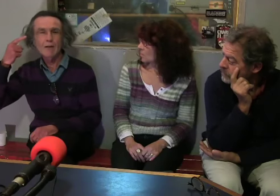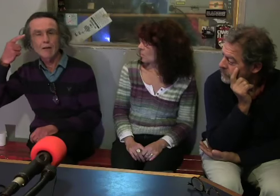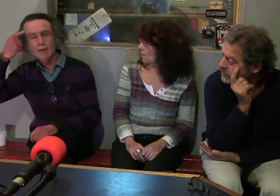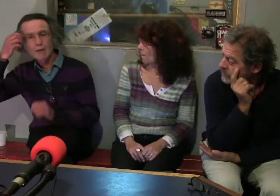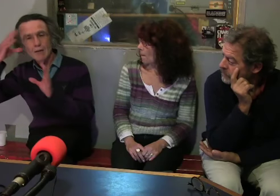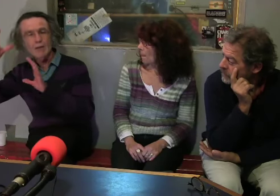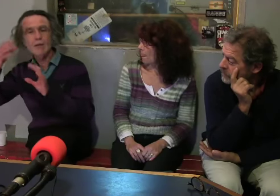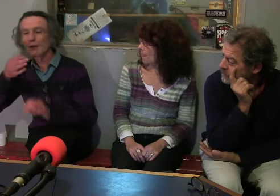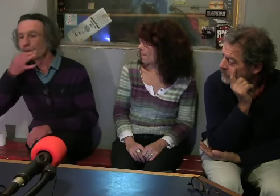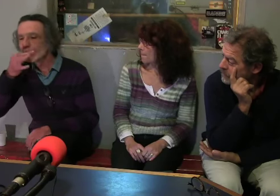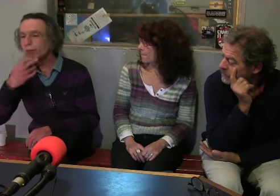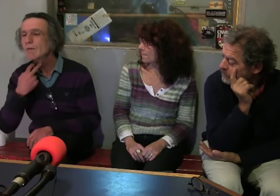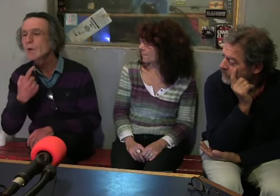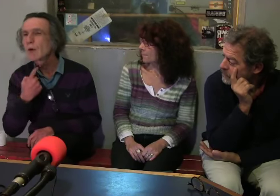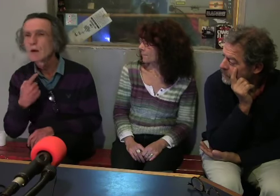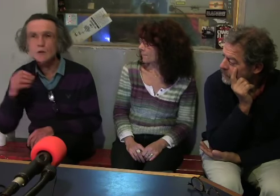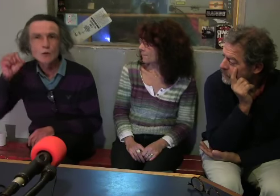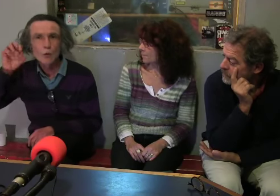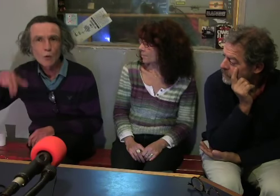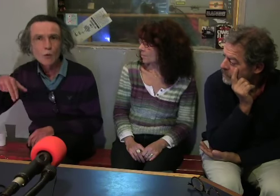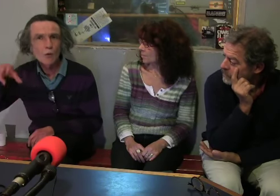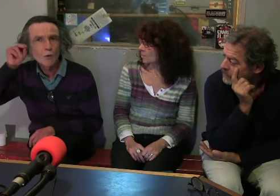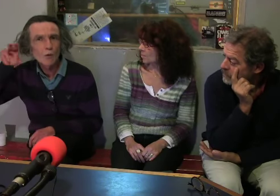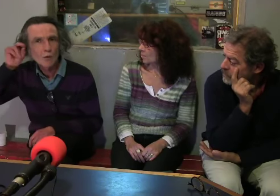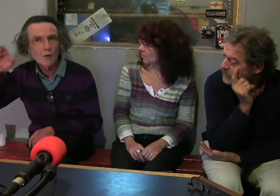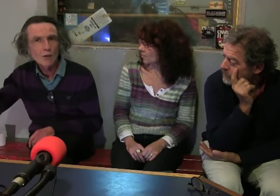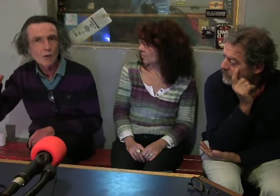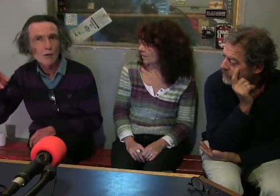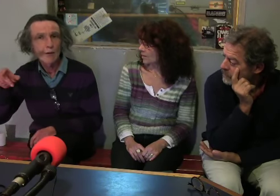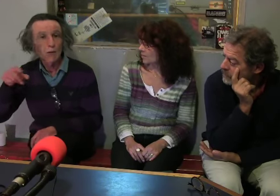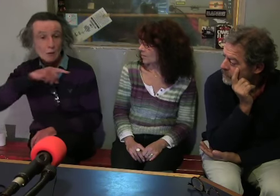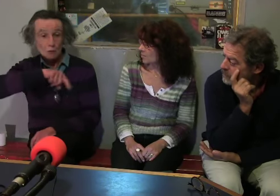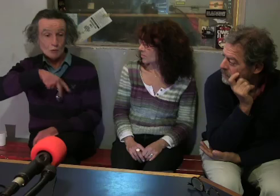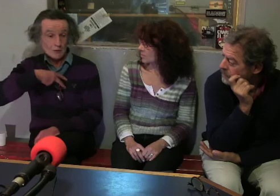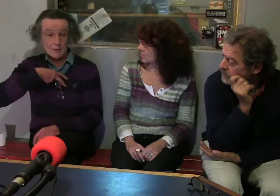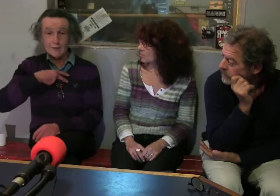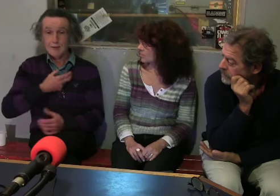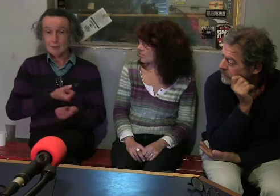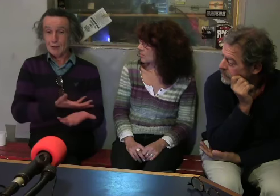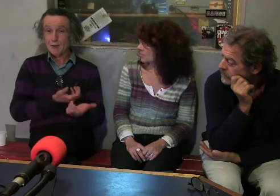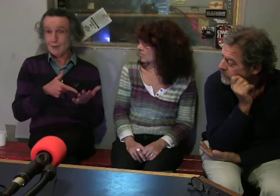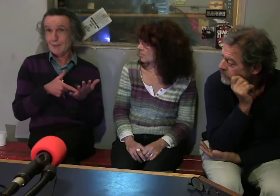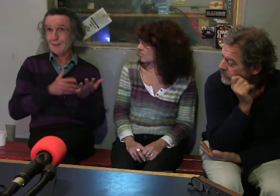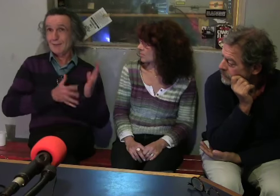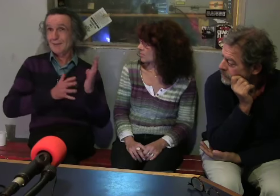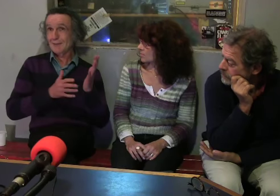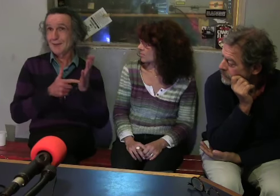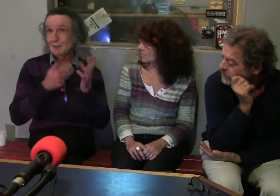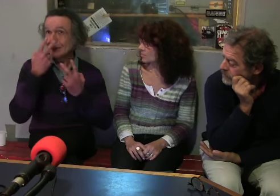souvent on renvoie, à la parole, au son. Et donc effectivement, nous, notre expression,